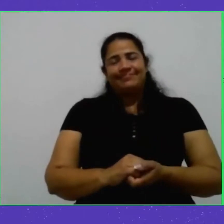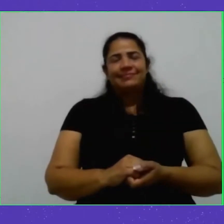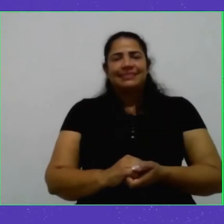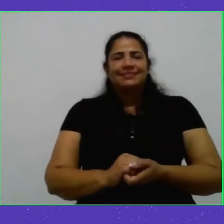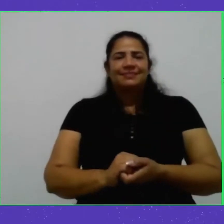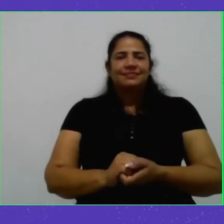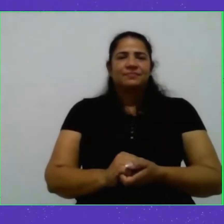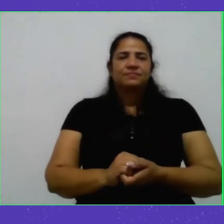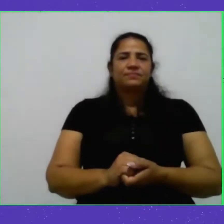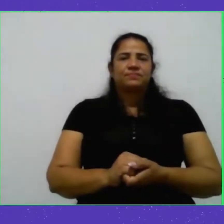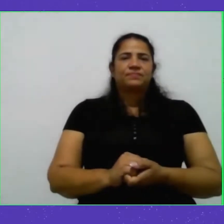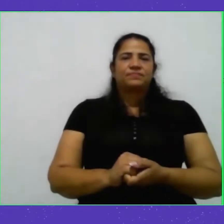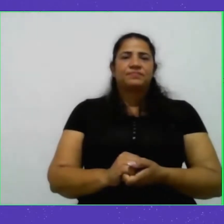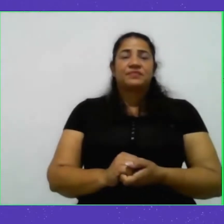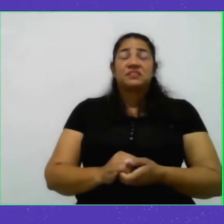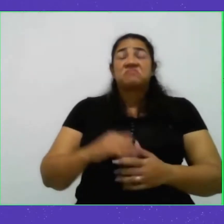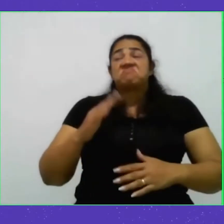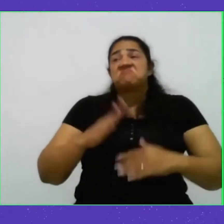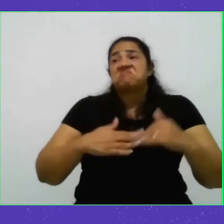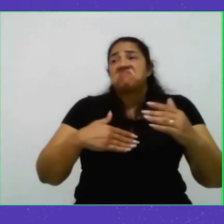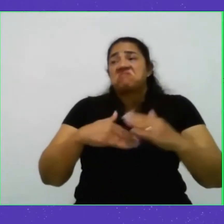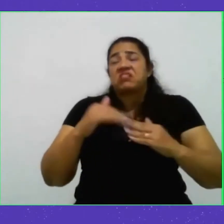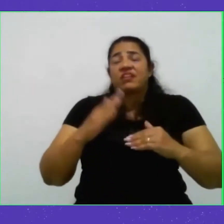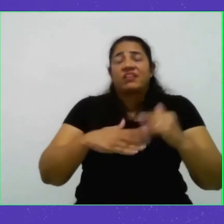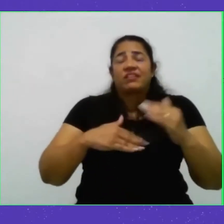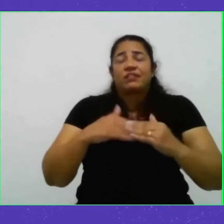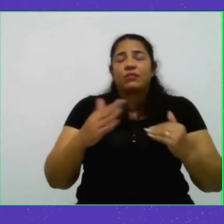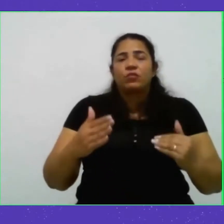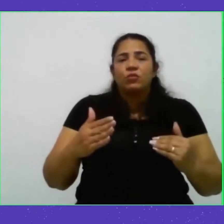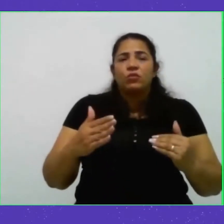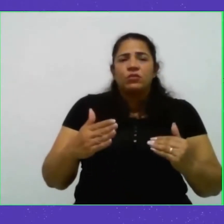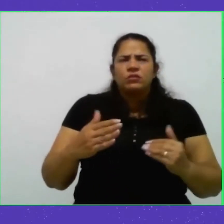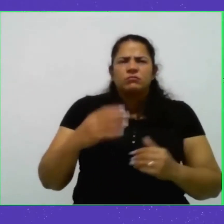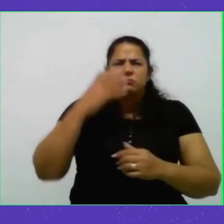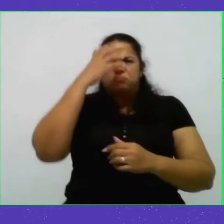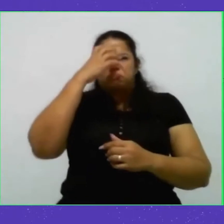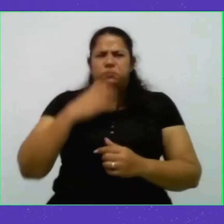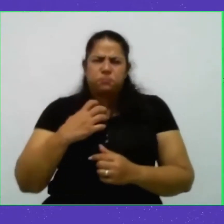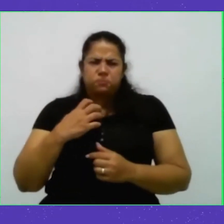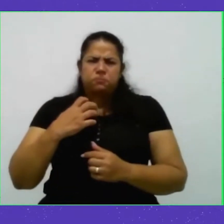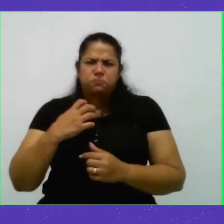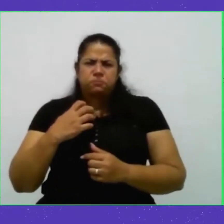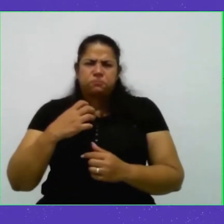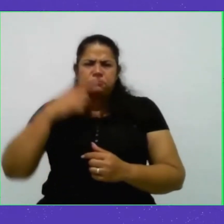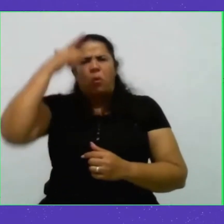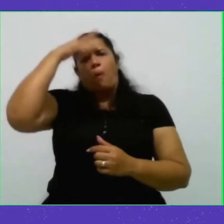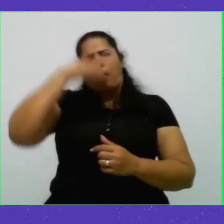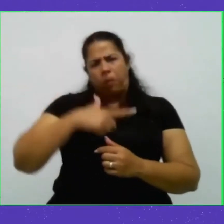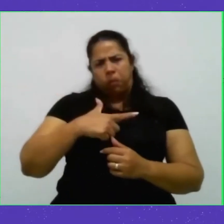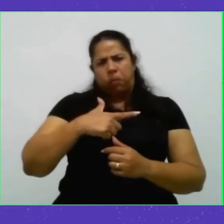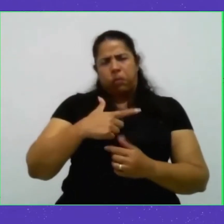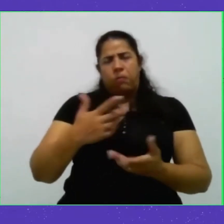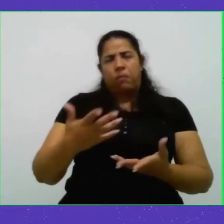Qualquer coisa, fica chateado, fica bicudo. A tromba,